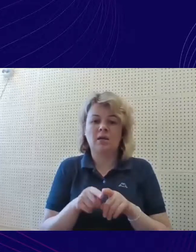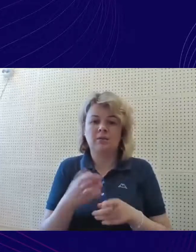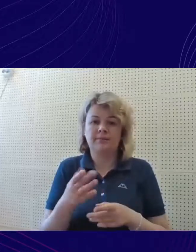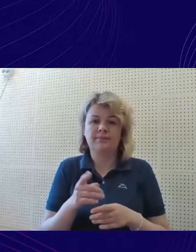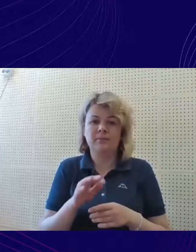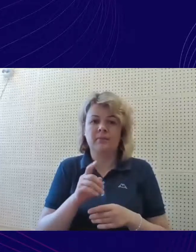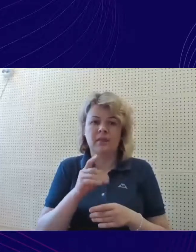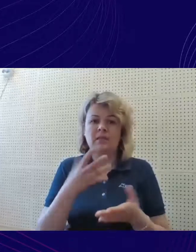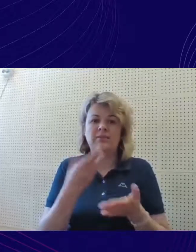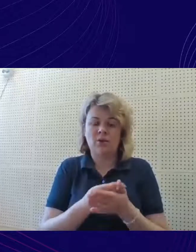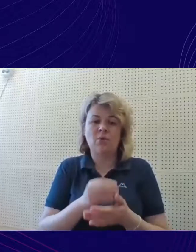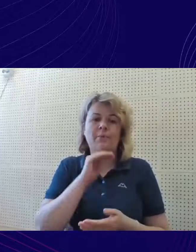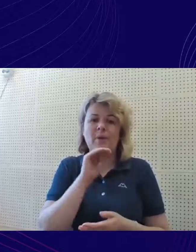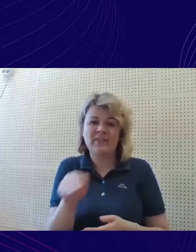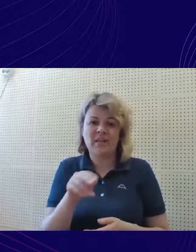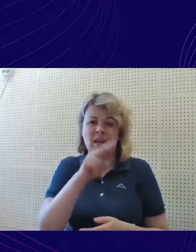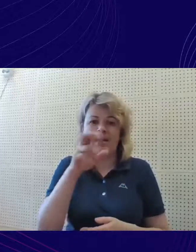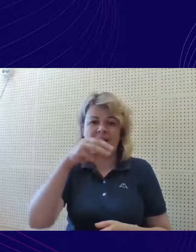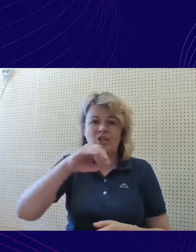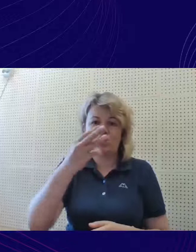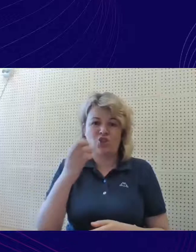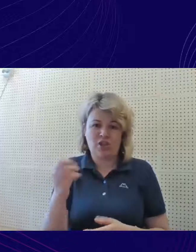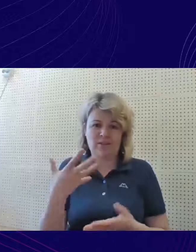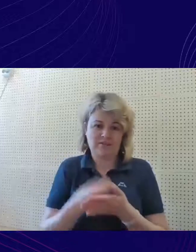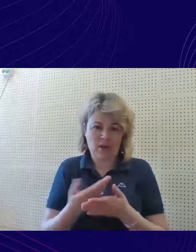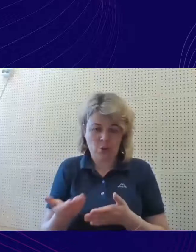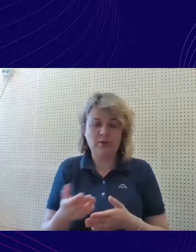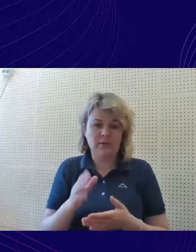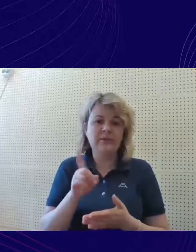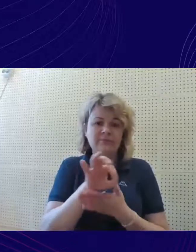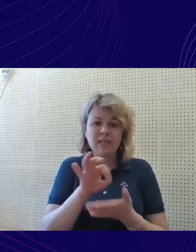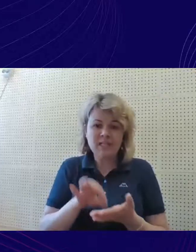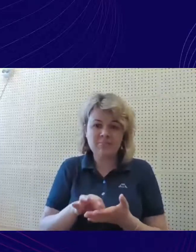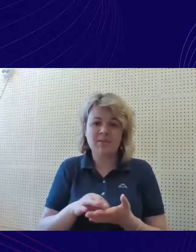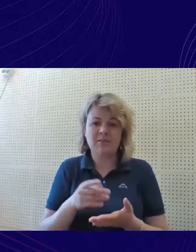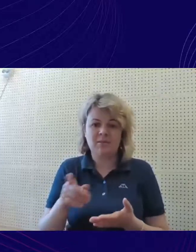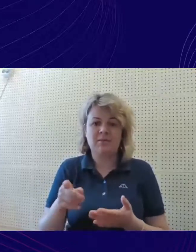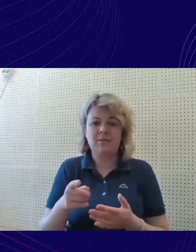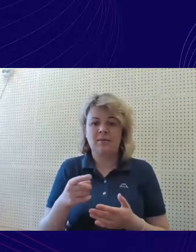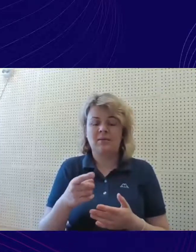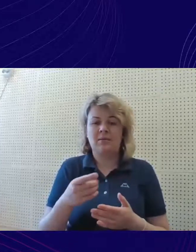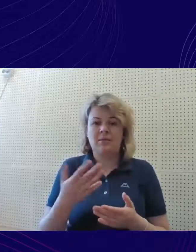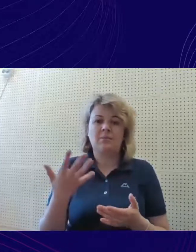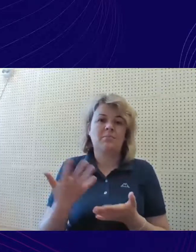профессиональное детище свое, вот, и, в принципе, он раз пять 9